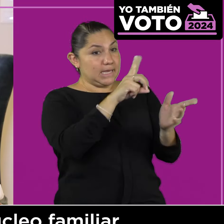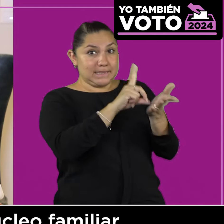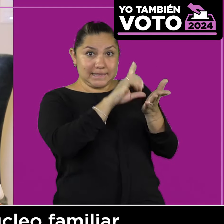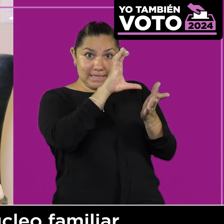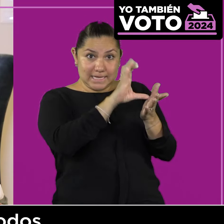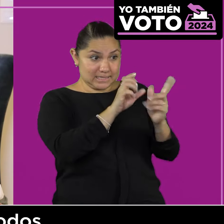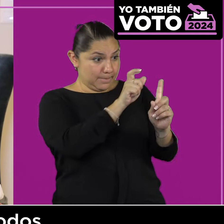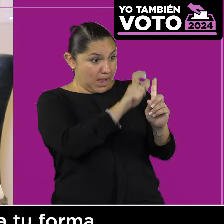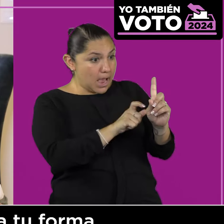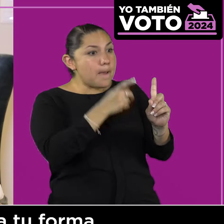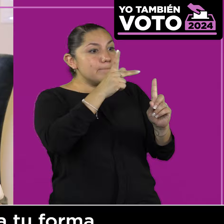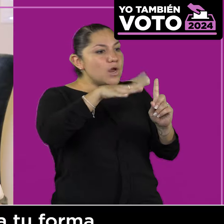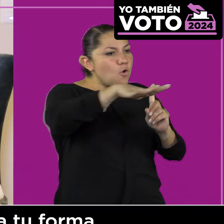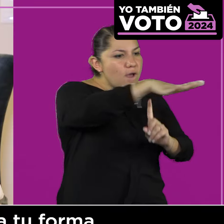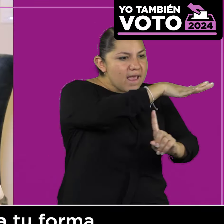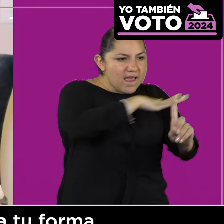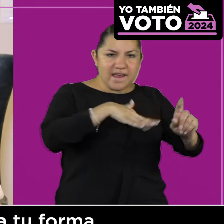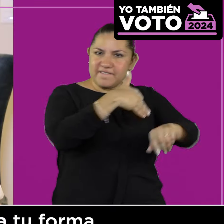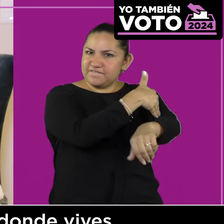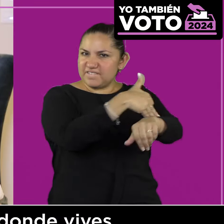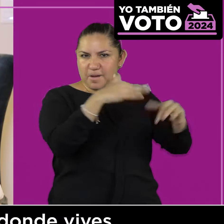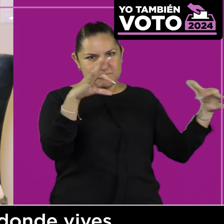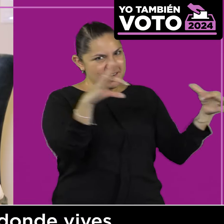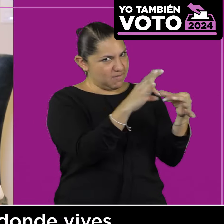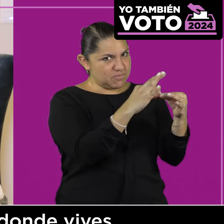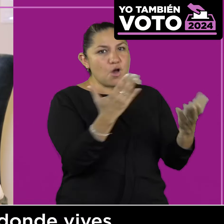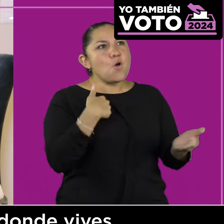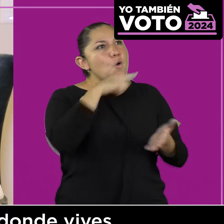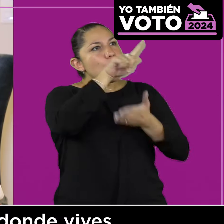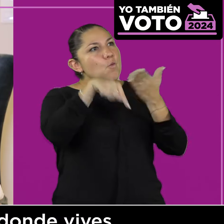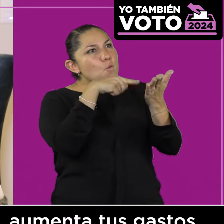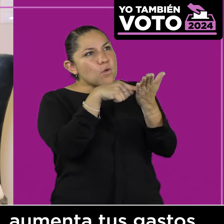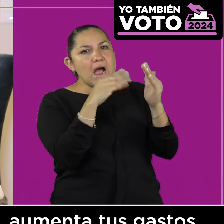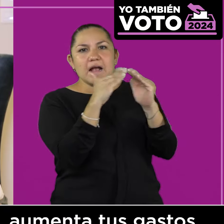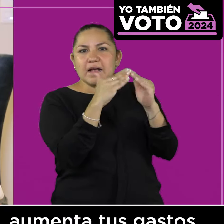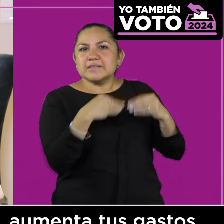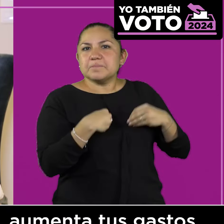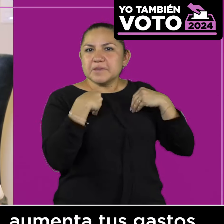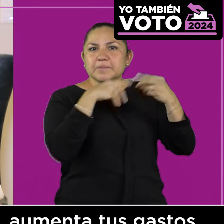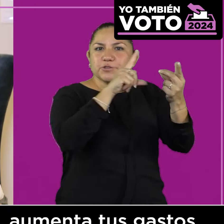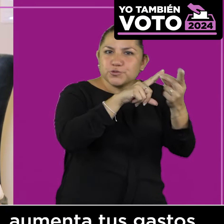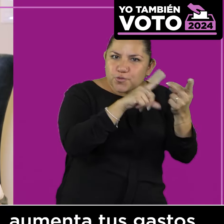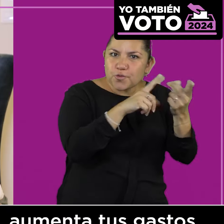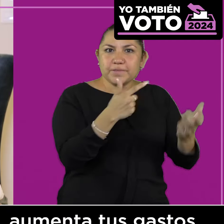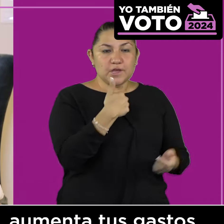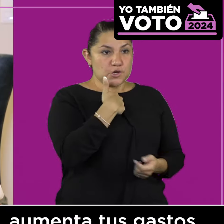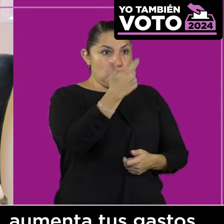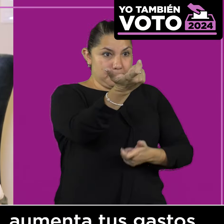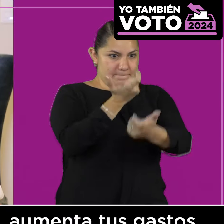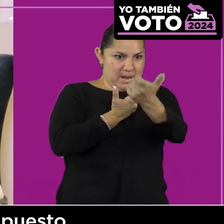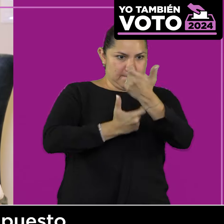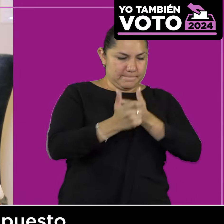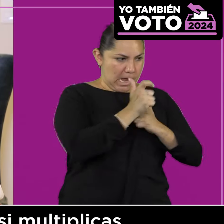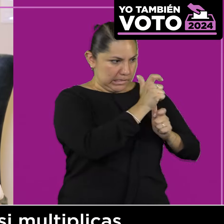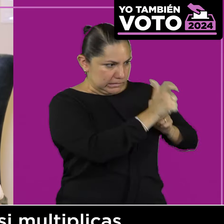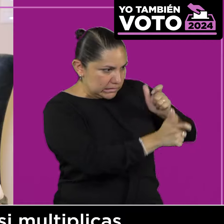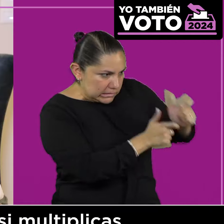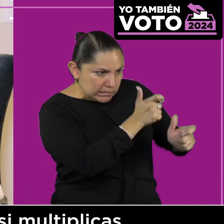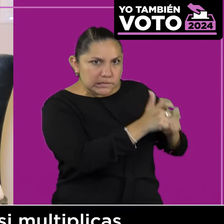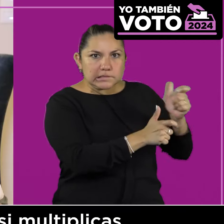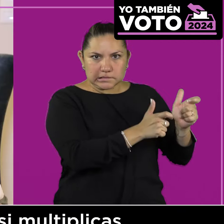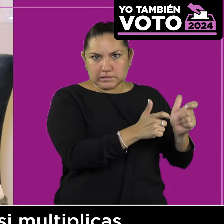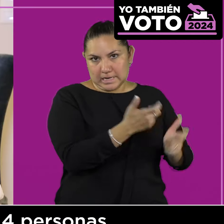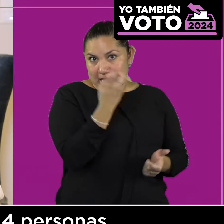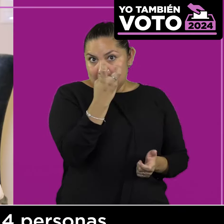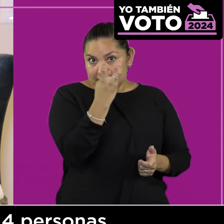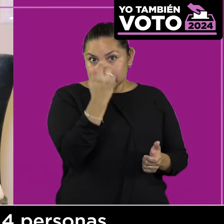núcleo familiar determina tu forma lugar donde vives reduce tus ingresos aumenta tus gastos Y entonces